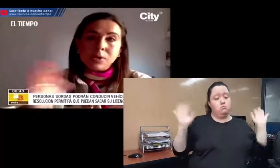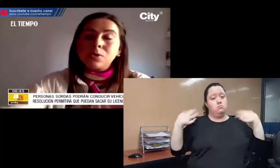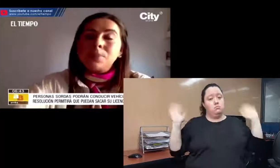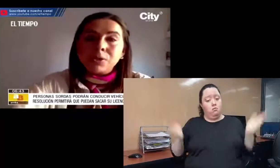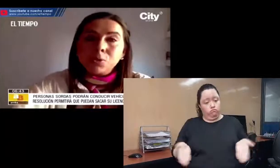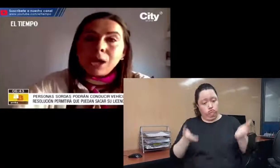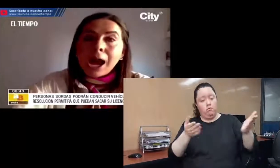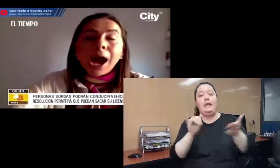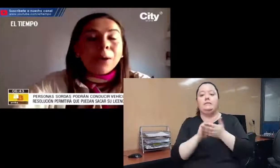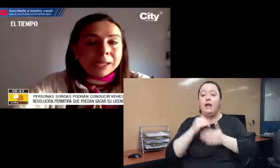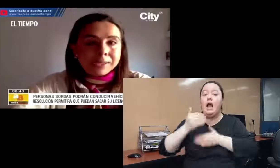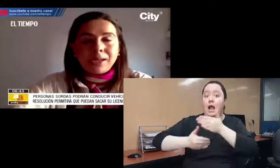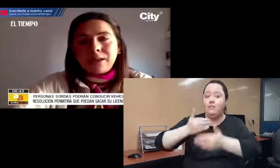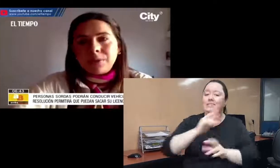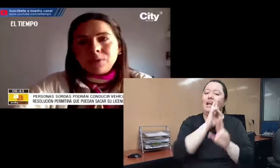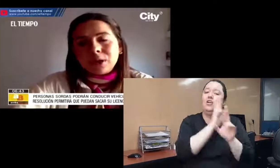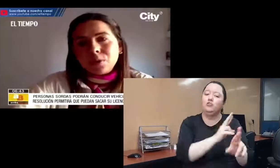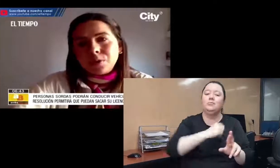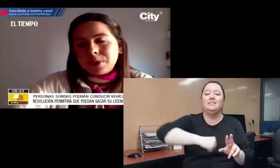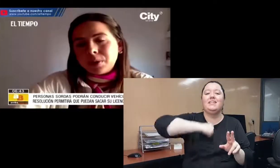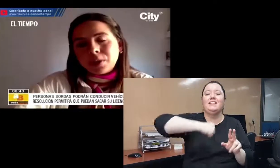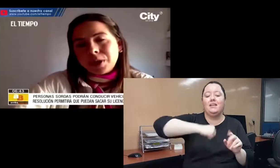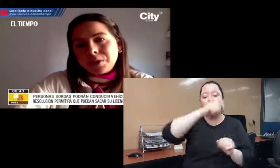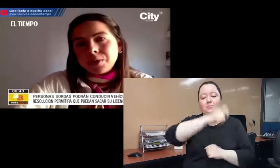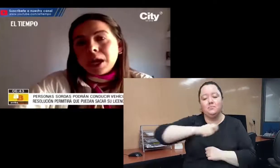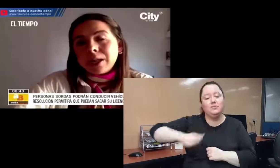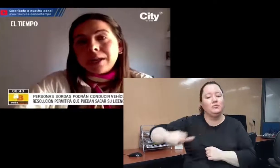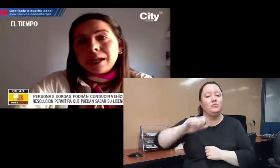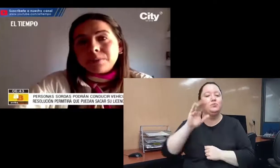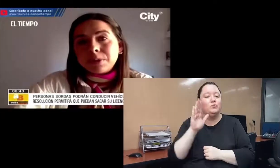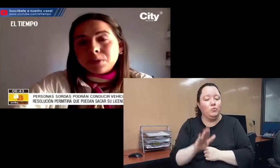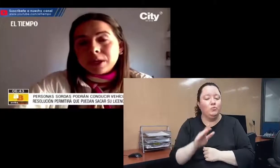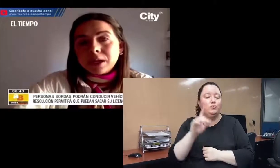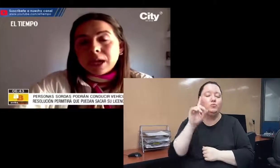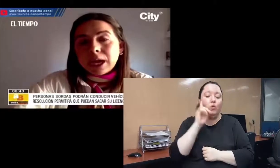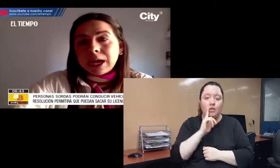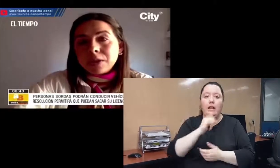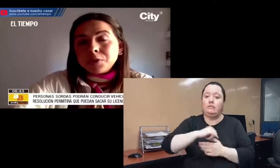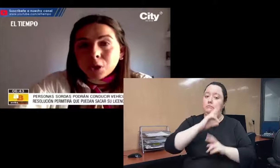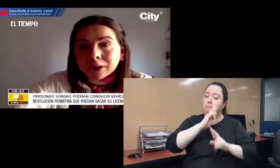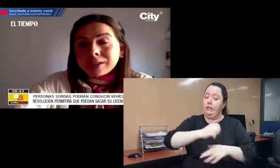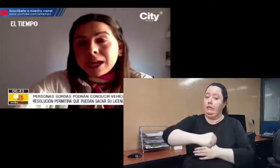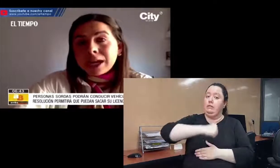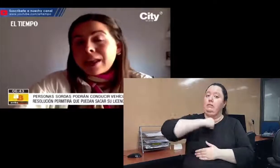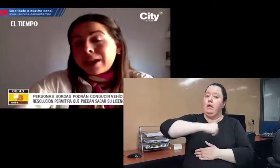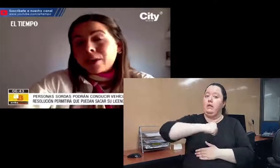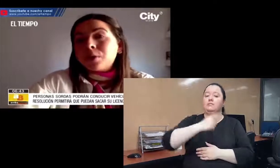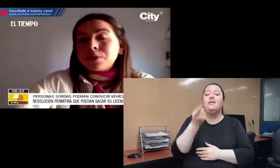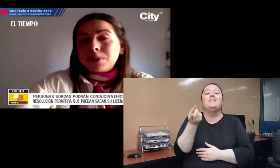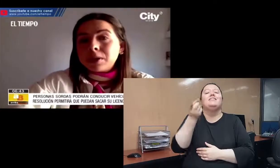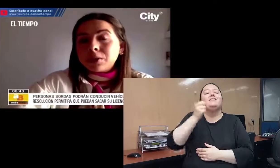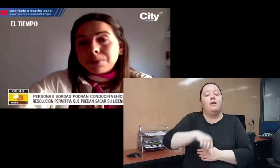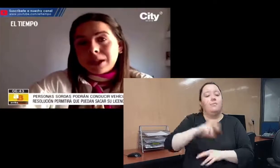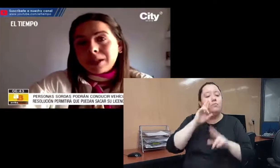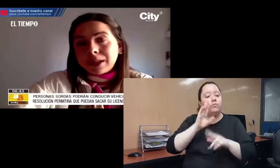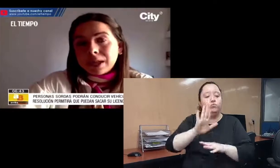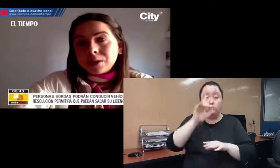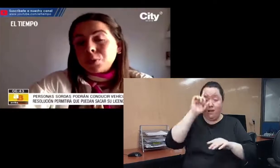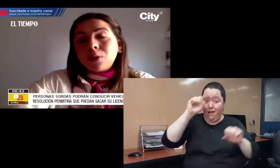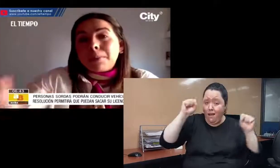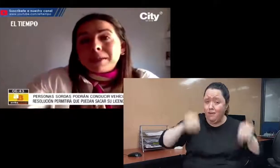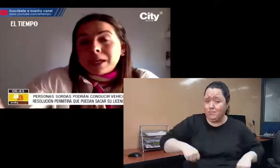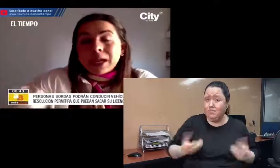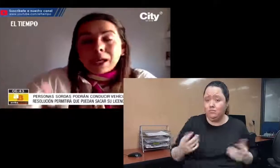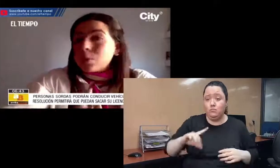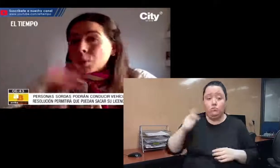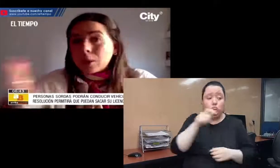un avance en términos de reconocimiento de los derechos de las personas sordas y del reconocimiento también de su capacidad